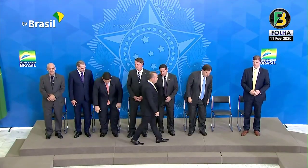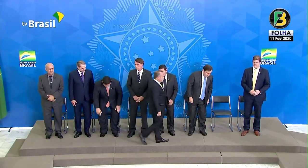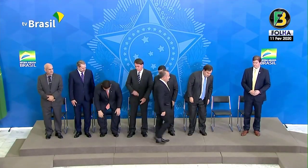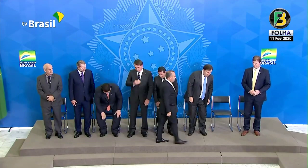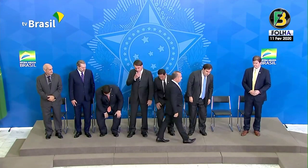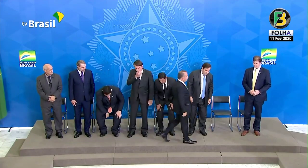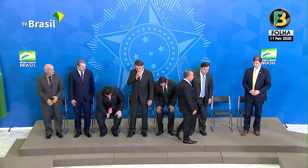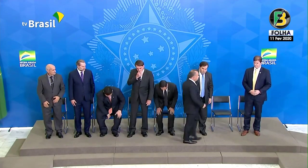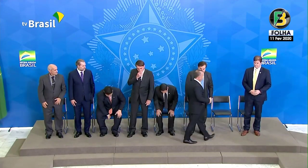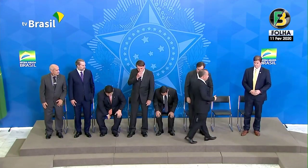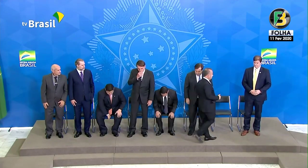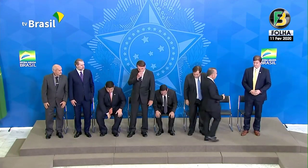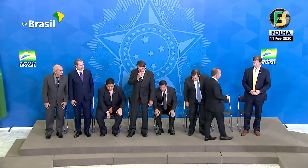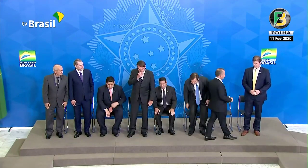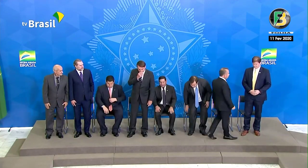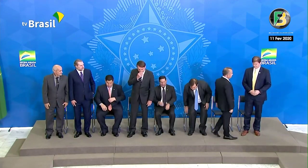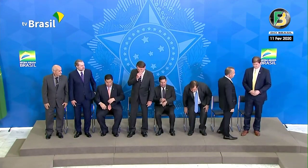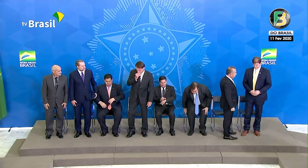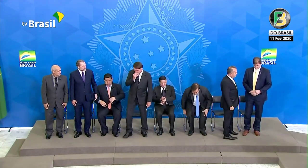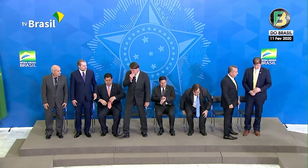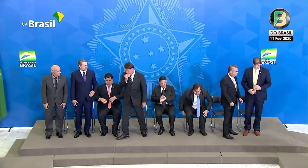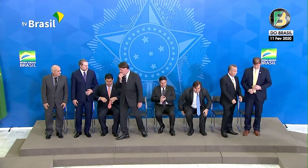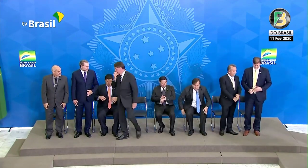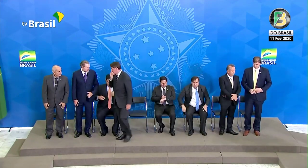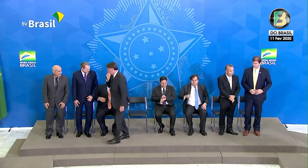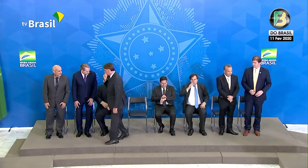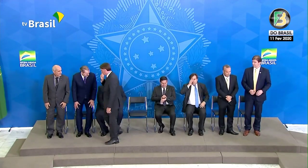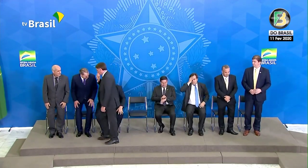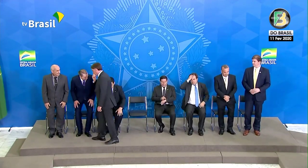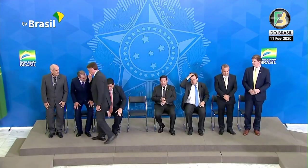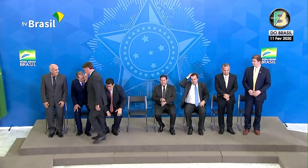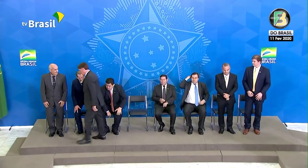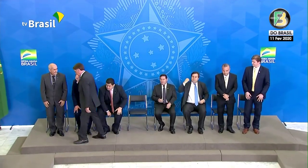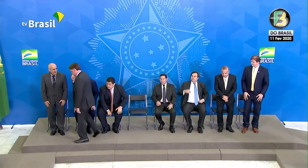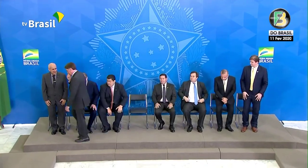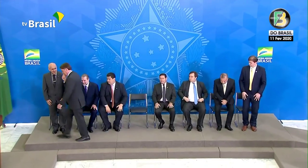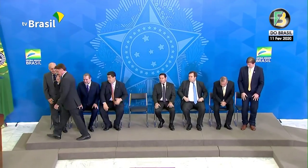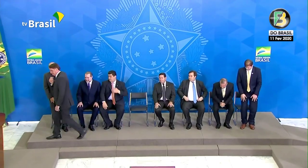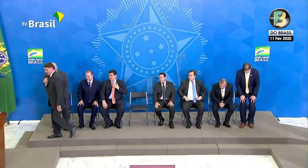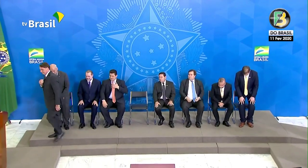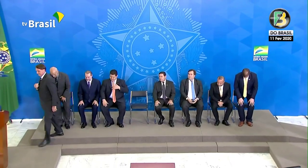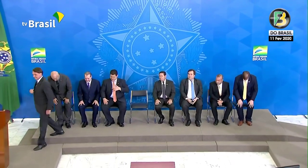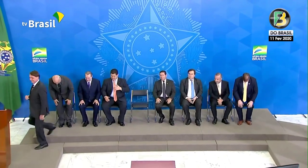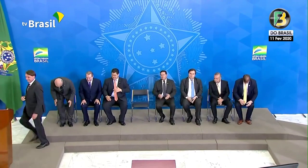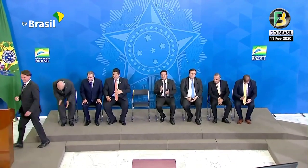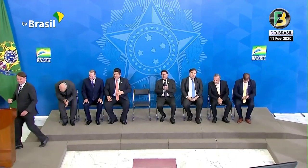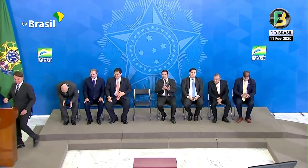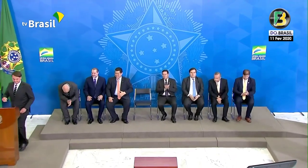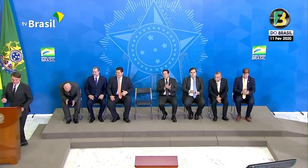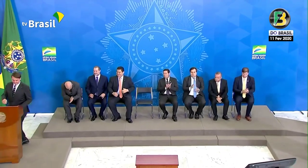Senhoras e senhores, com a palavra o presidente da República, Jair Bolsonaro.